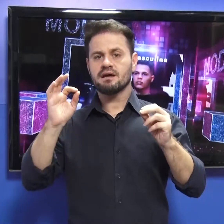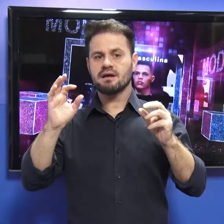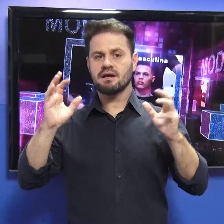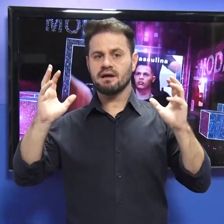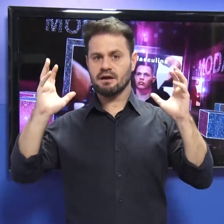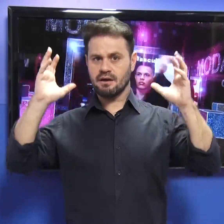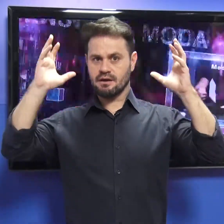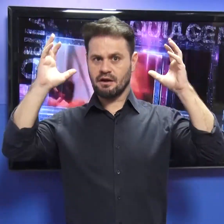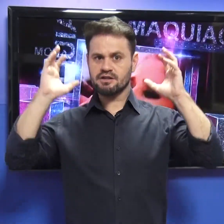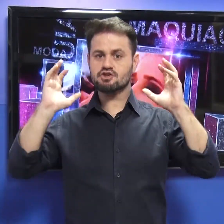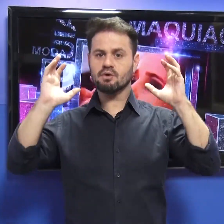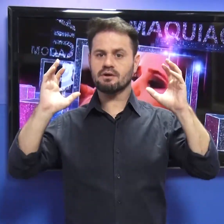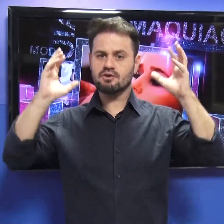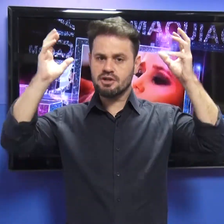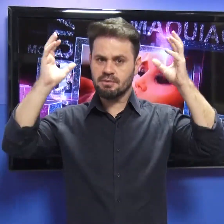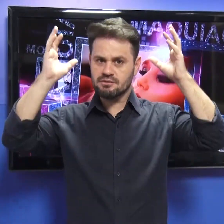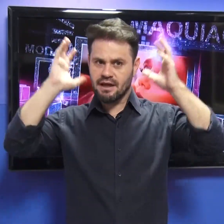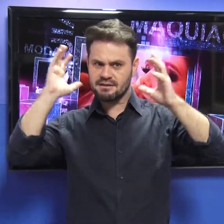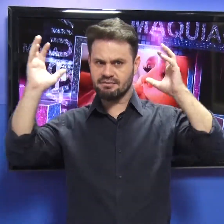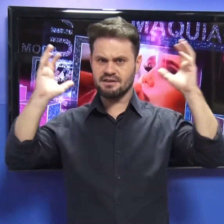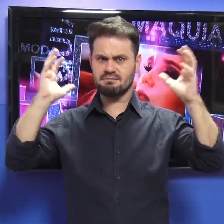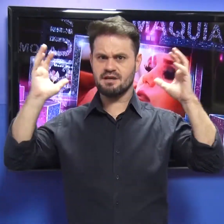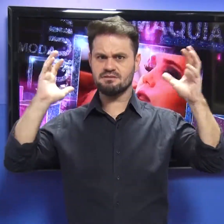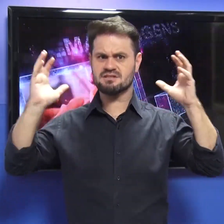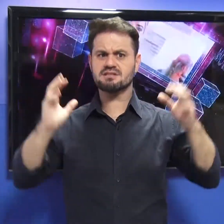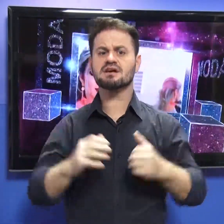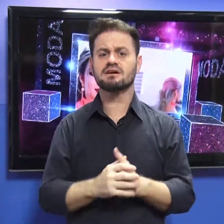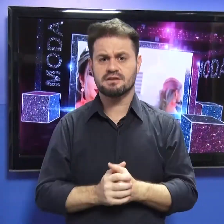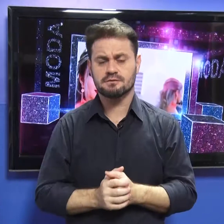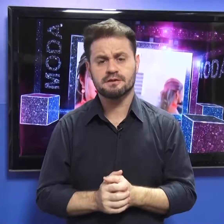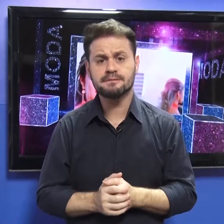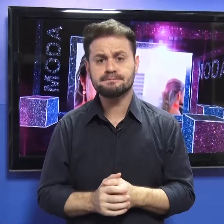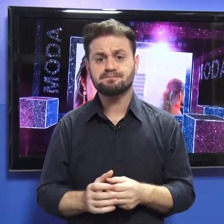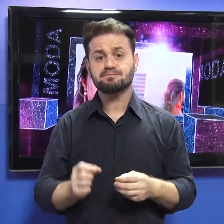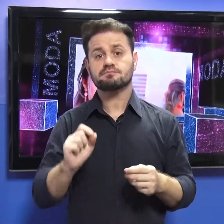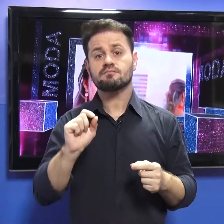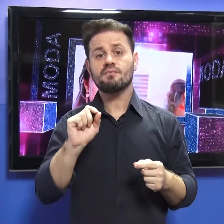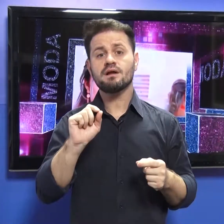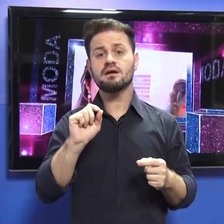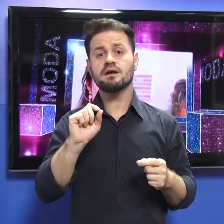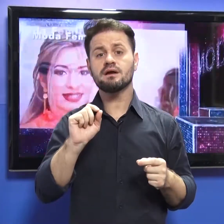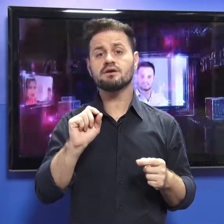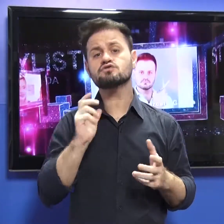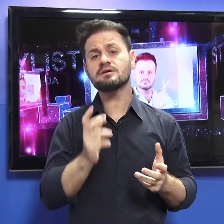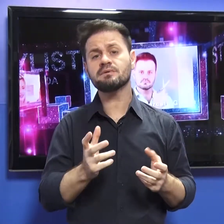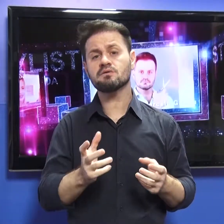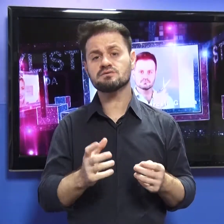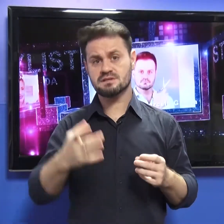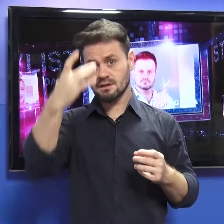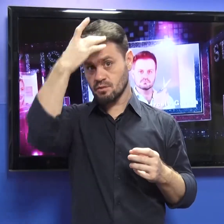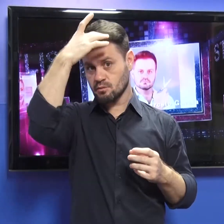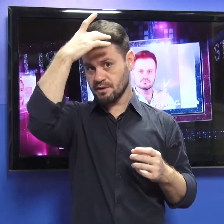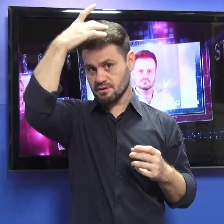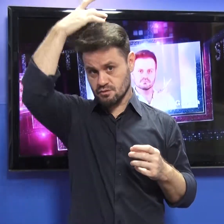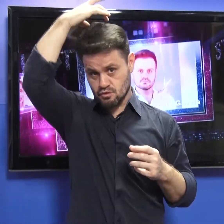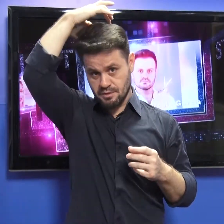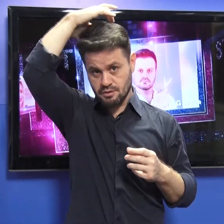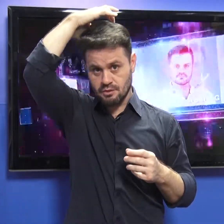é na hora de colocar o chapéu nada fique meio estranho né é eu sempre aconselho o preso superior